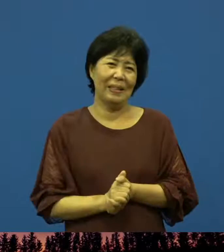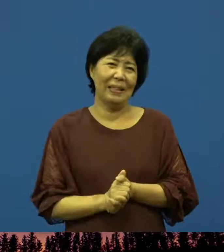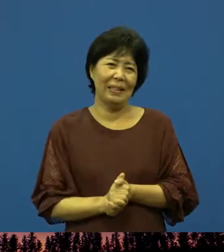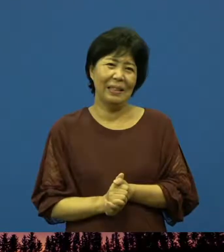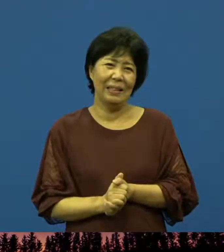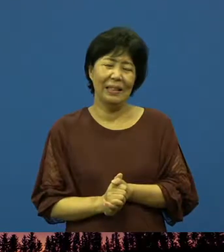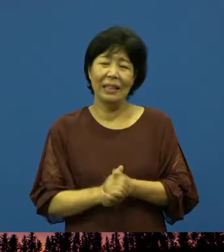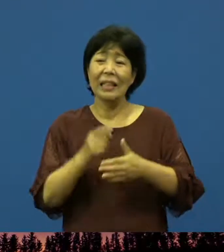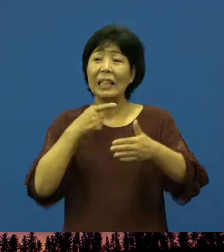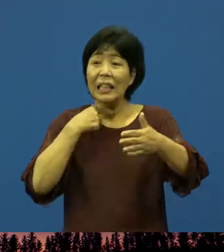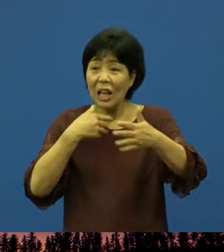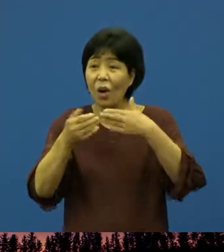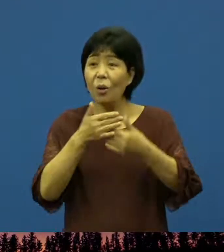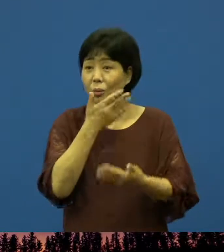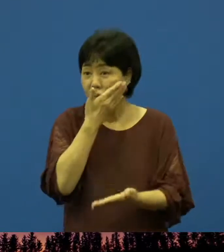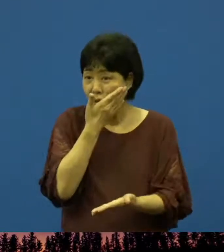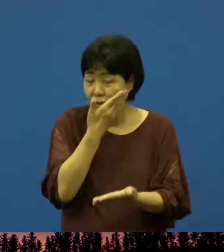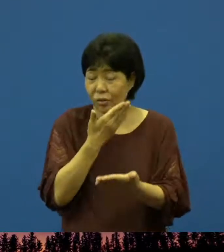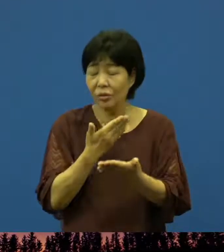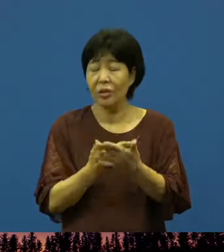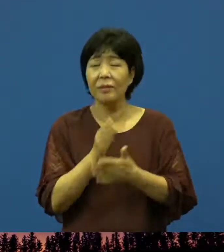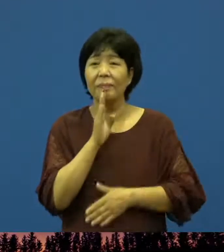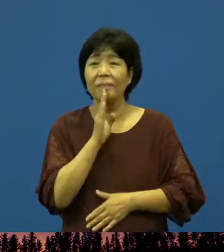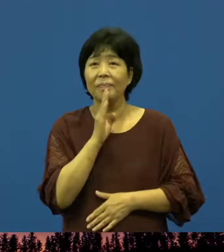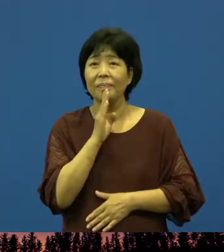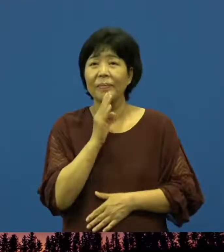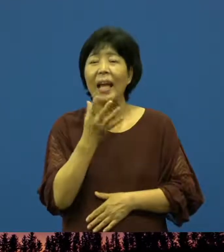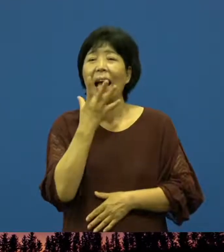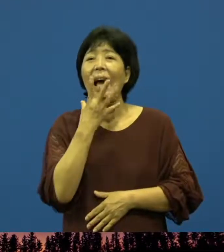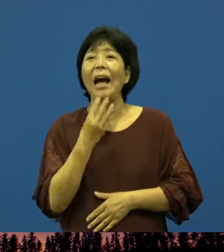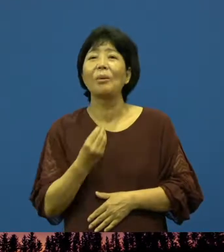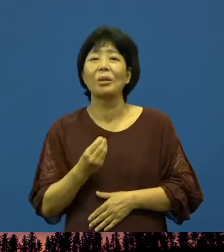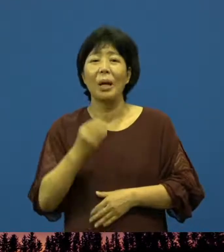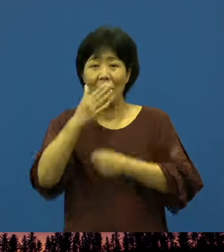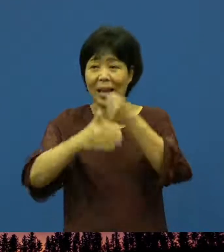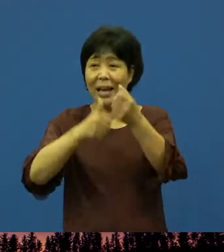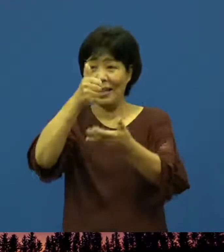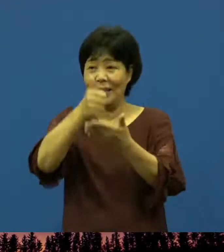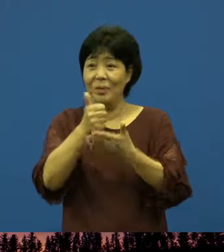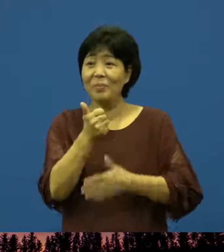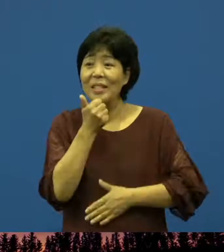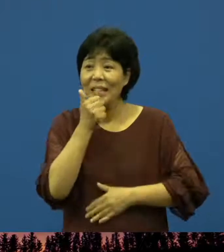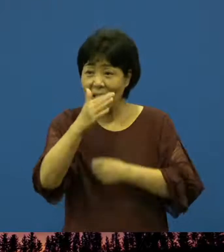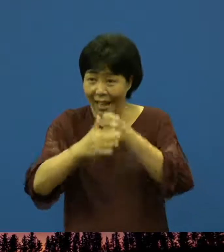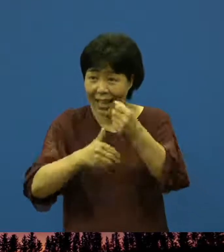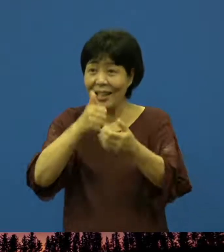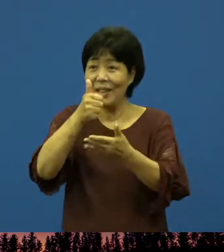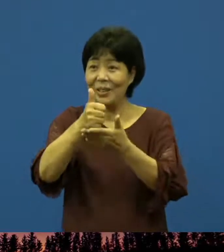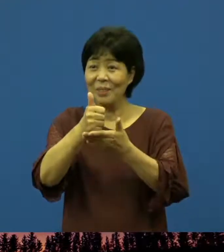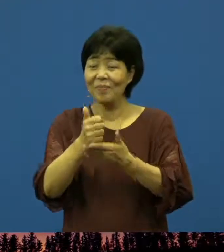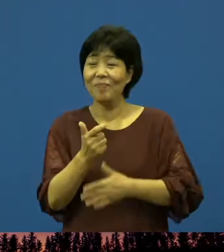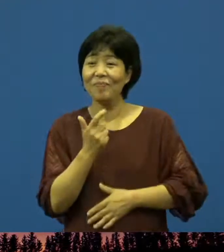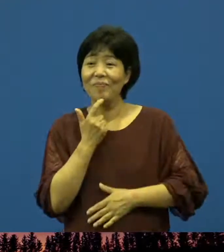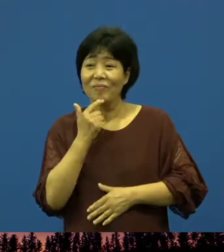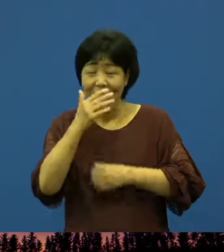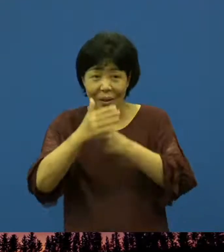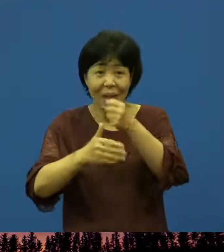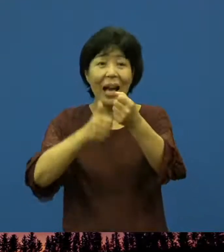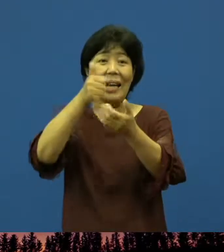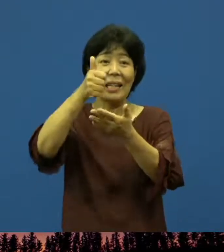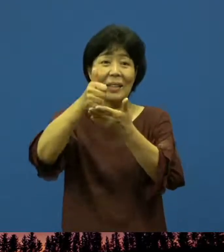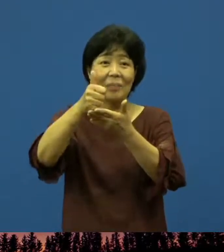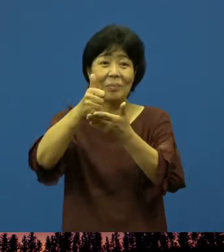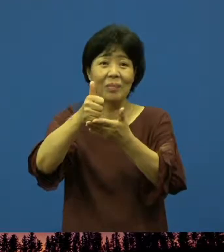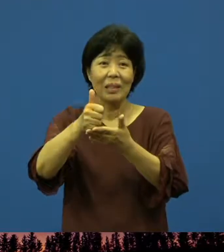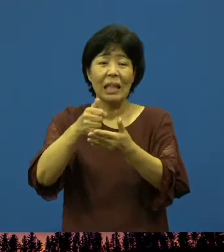그러므로 경험이 중요합니다. 그래서 구약성경에 아브라함의 하나님, 이삭의 하나님, 야곱의 하나님이라는 말은 뭘 의미하는 겁니까? 각자가 경험한 하나님을